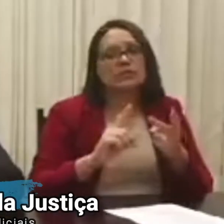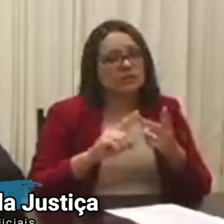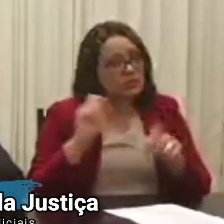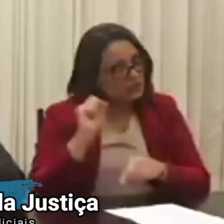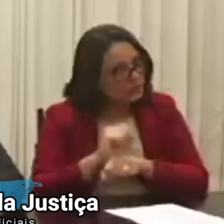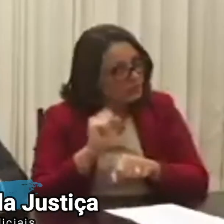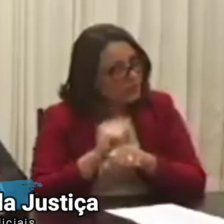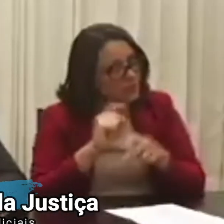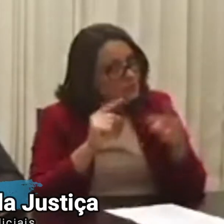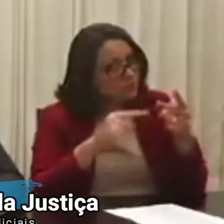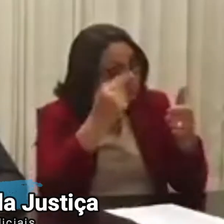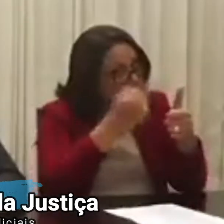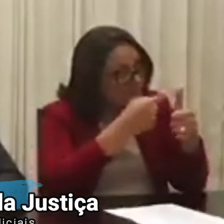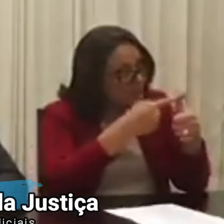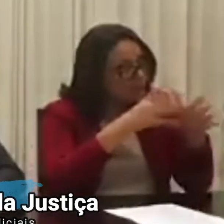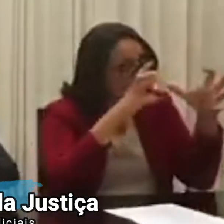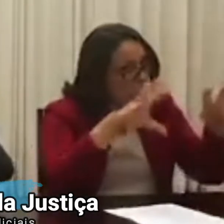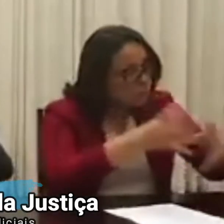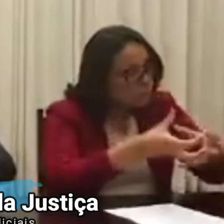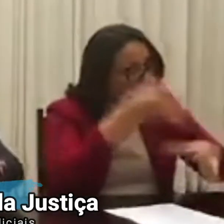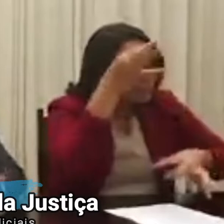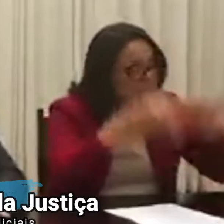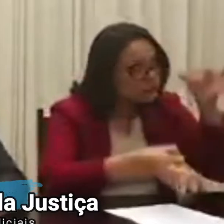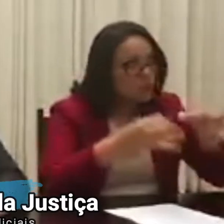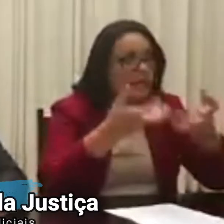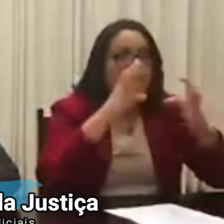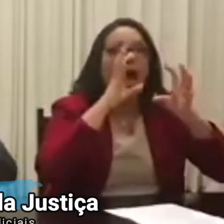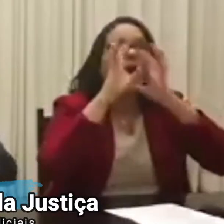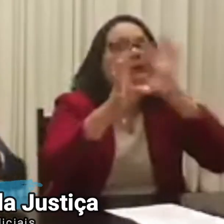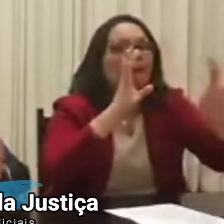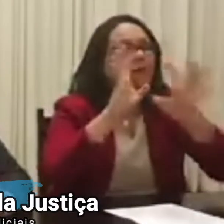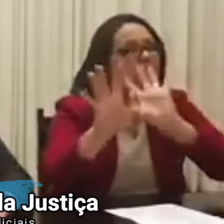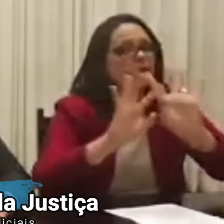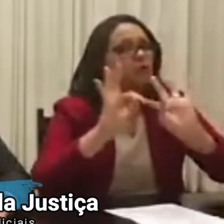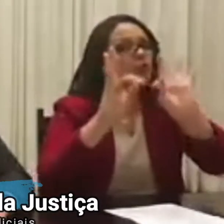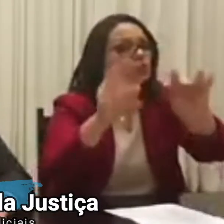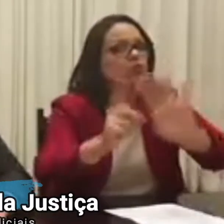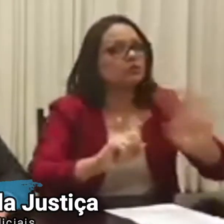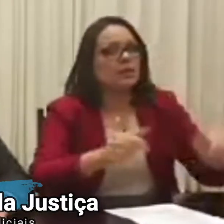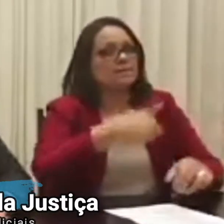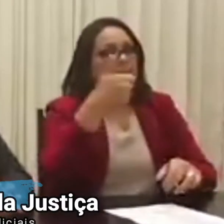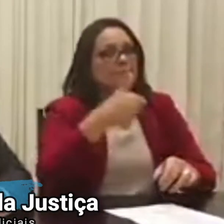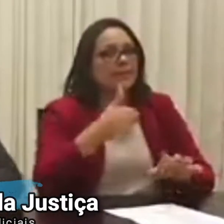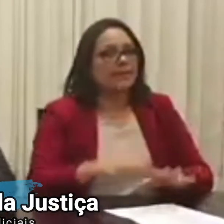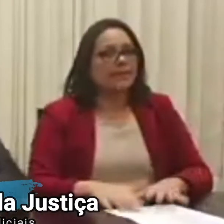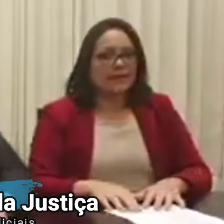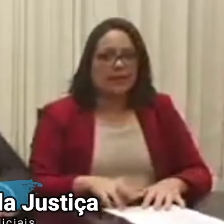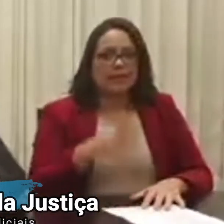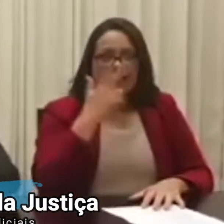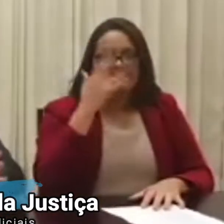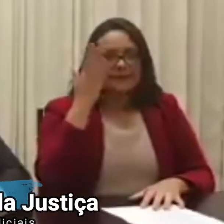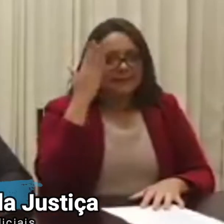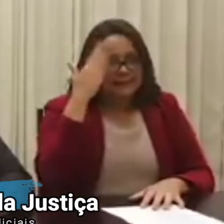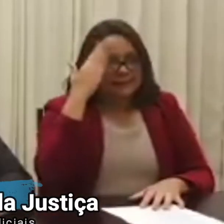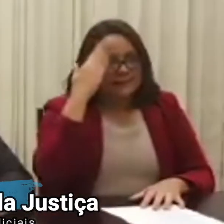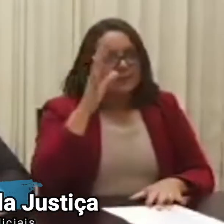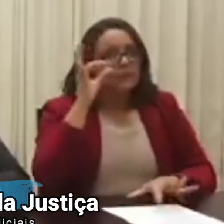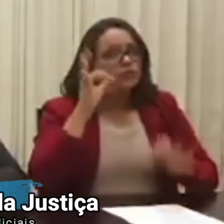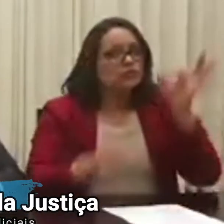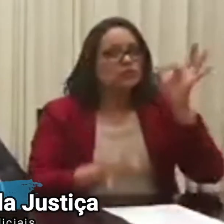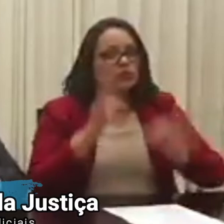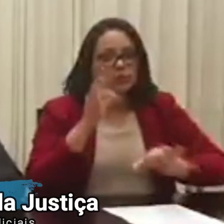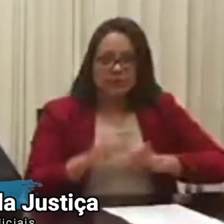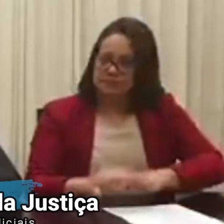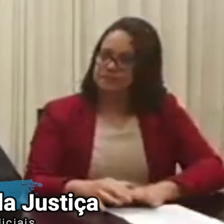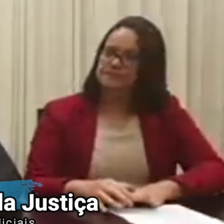mais conhecedor dessa questão, não quero culpar todos os juízes de primeira instância, não é. O pessoal que conhece com a ação parece que sabe que vale aqui entra, sabe quem vai julgar, pelo amor de